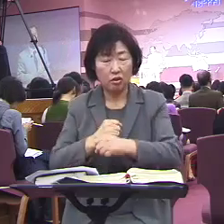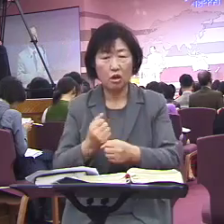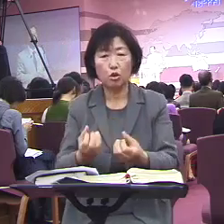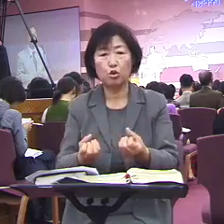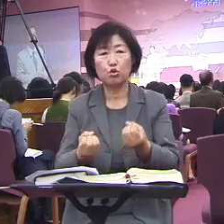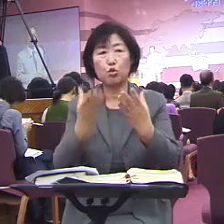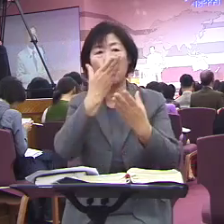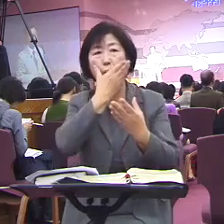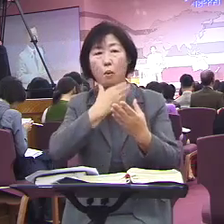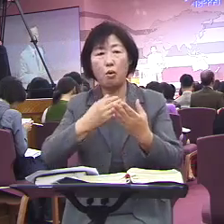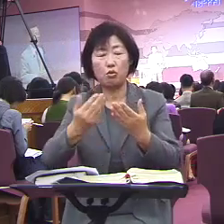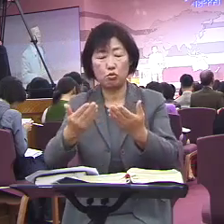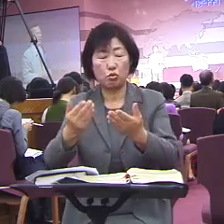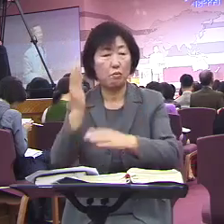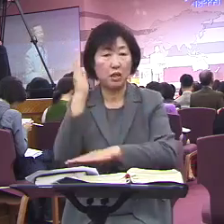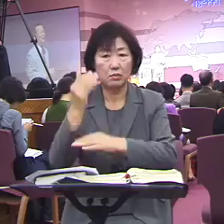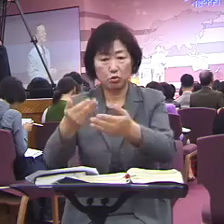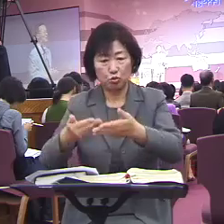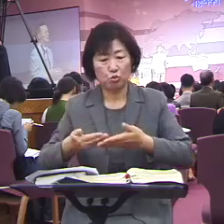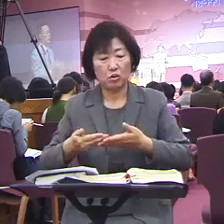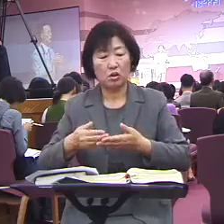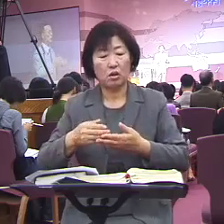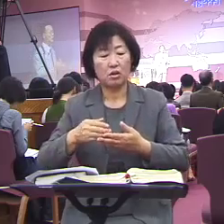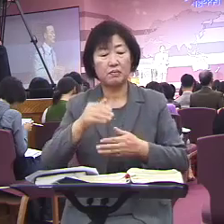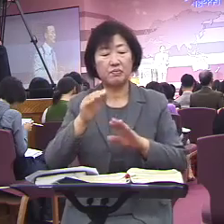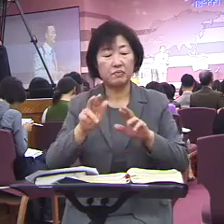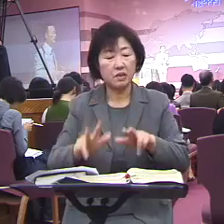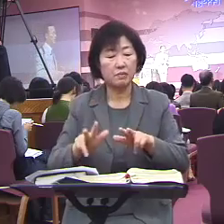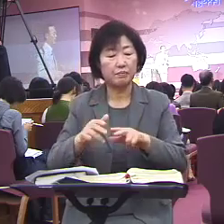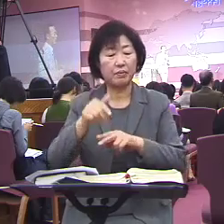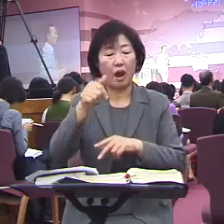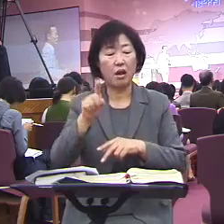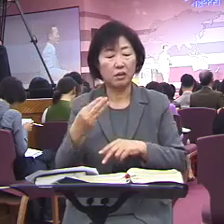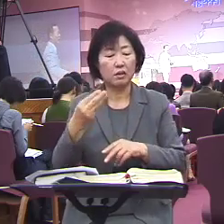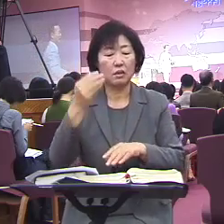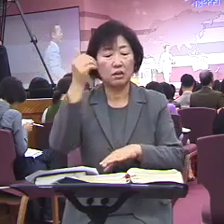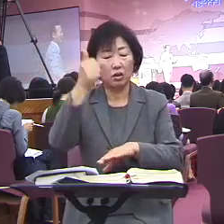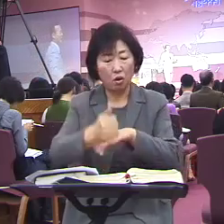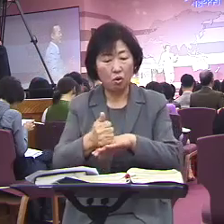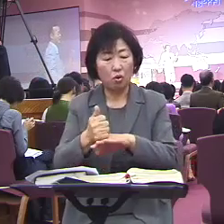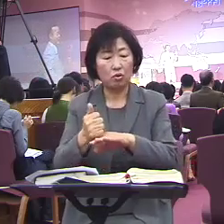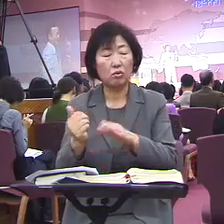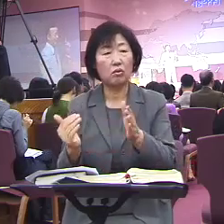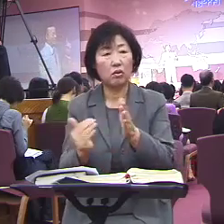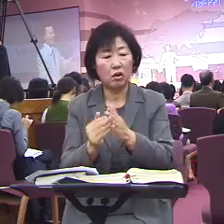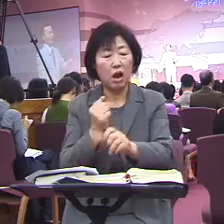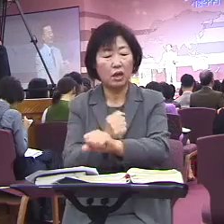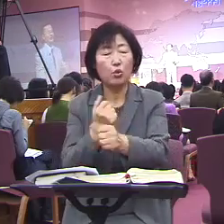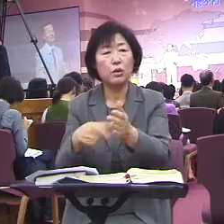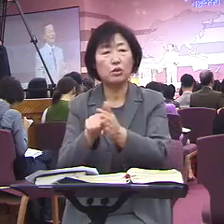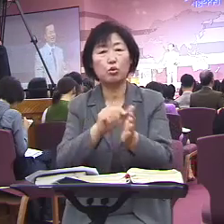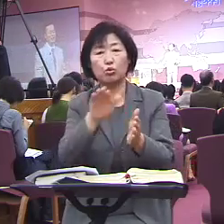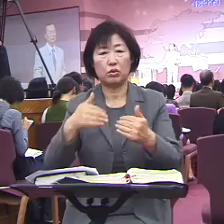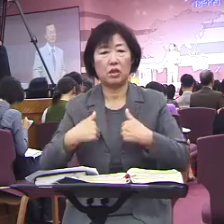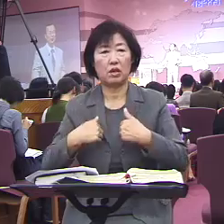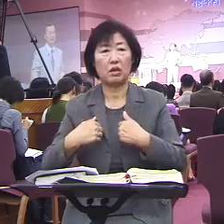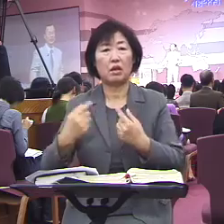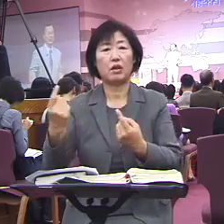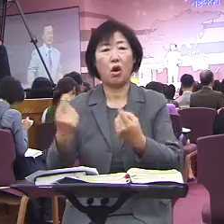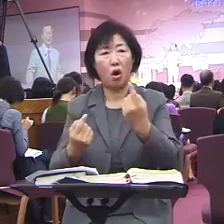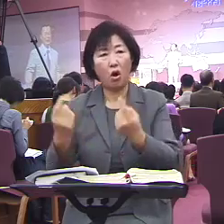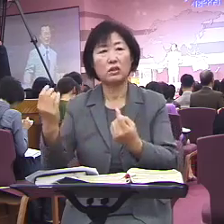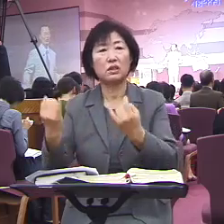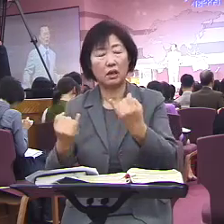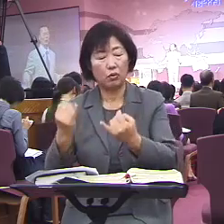주셨고, 그러나 이제 이 갈라디아서를 결론 지으면서 우리들에게 이제 형제가 되었음을